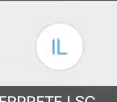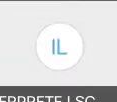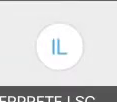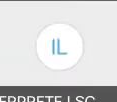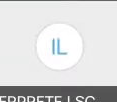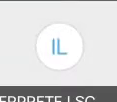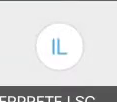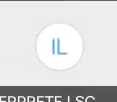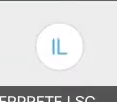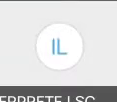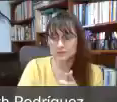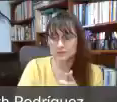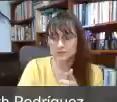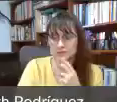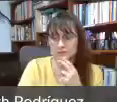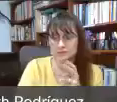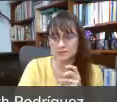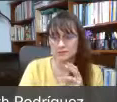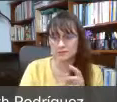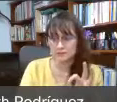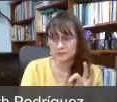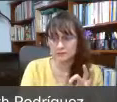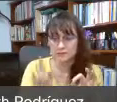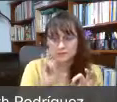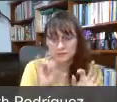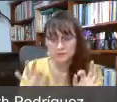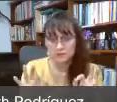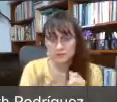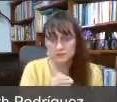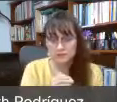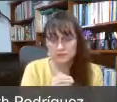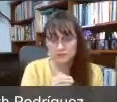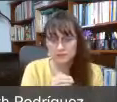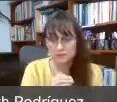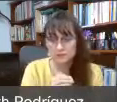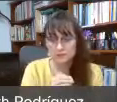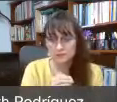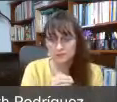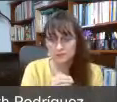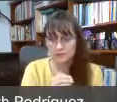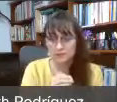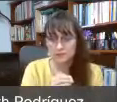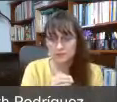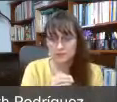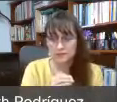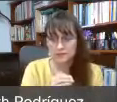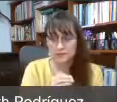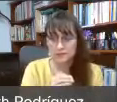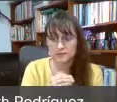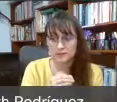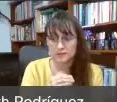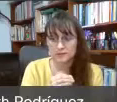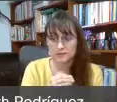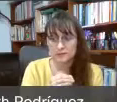Acá tenía apagado un El micrófono. Listo, entonces tú quédate con nosotros por si acaso y para que le puedas pues